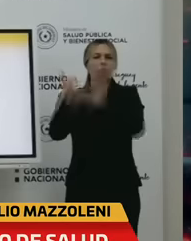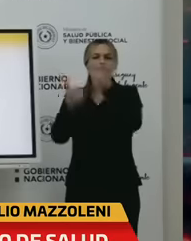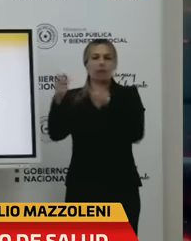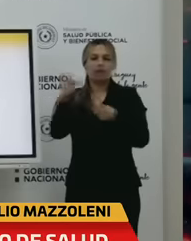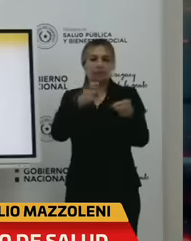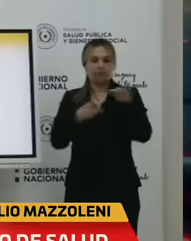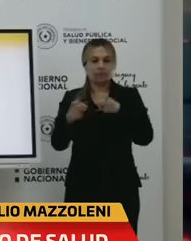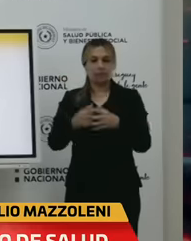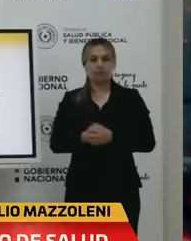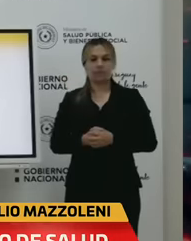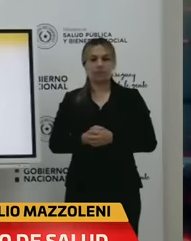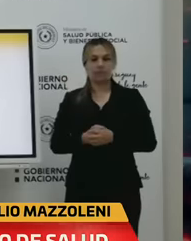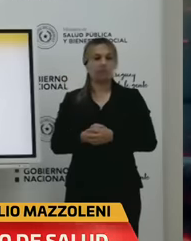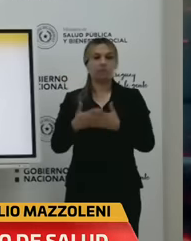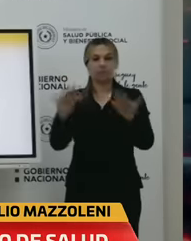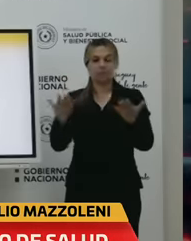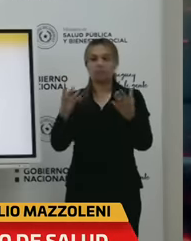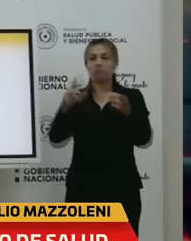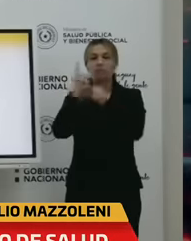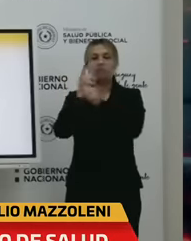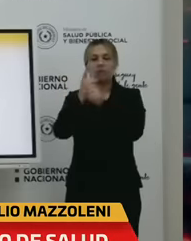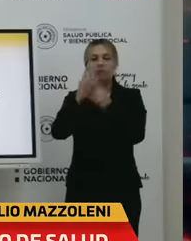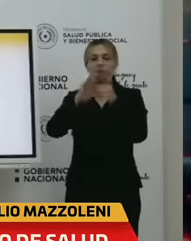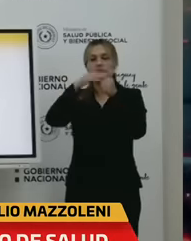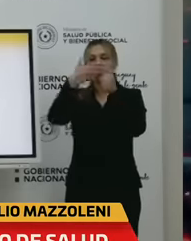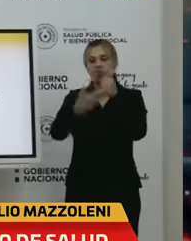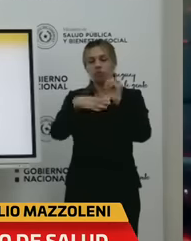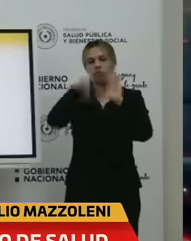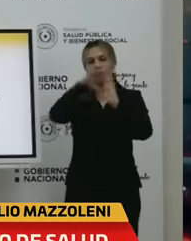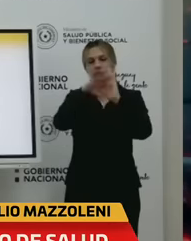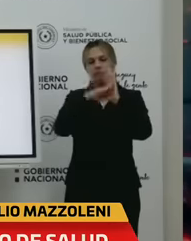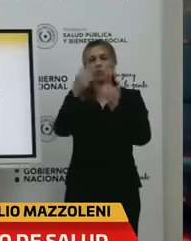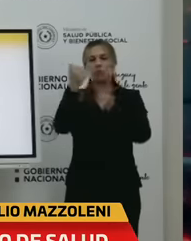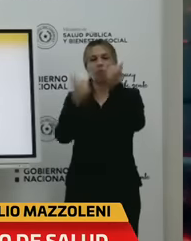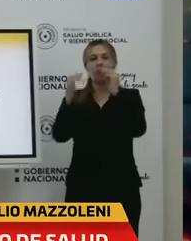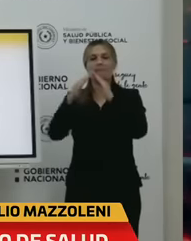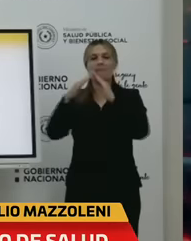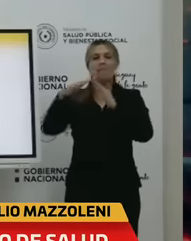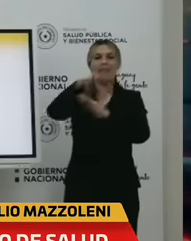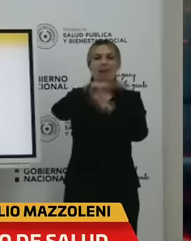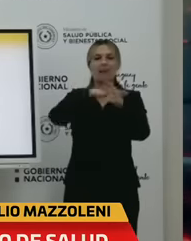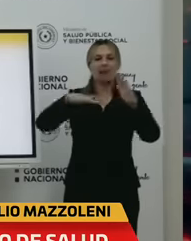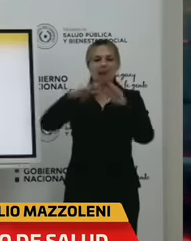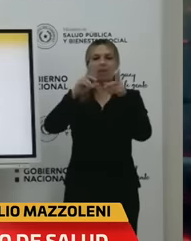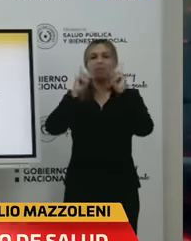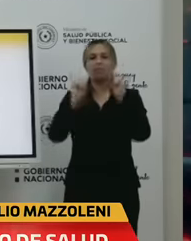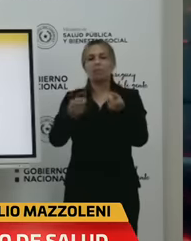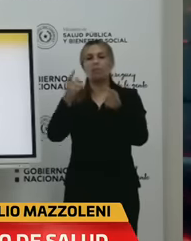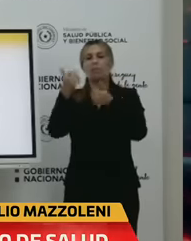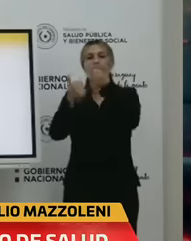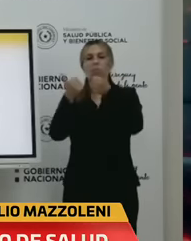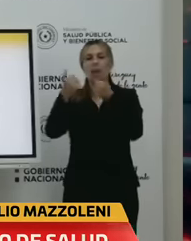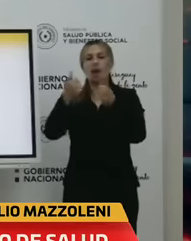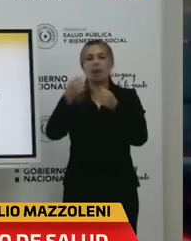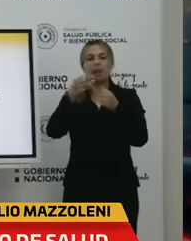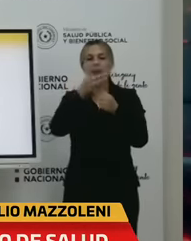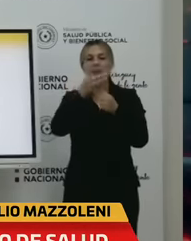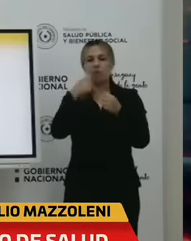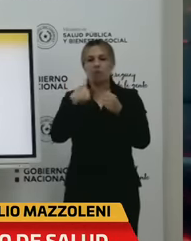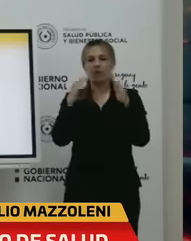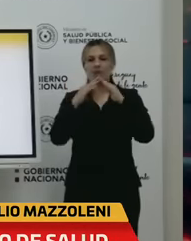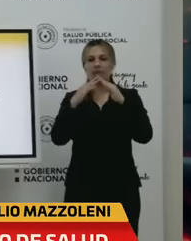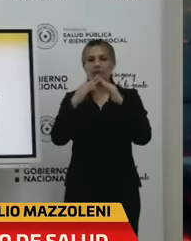lugar, trasladarles la información estratégica de cuáles son los barrios, cuáles son incluso las manzanas más afectadas para que puedan intervenir